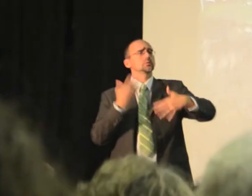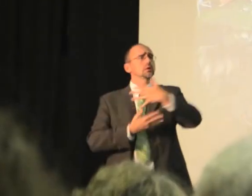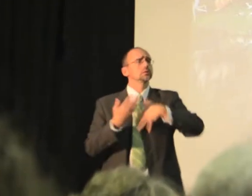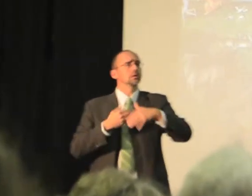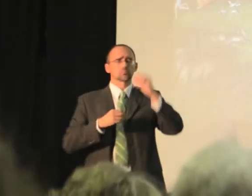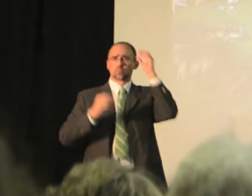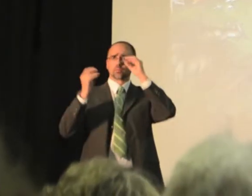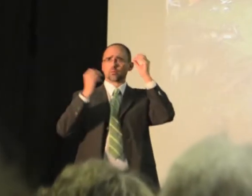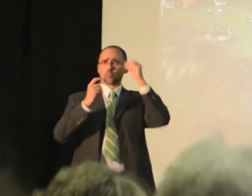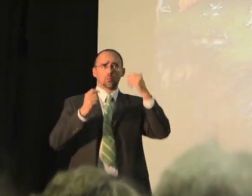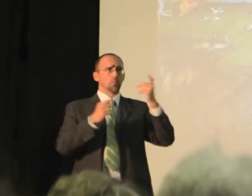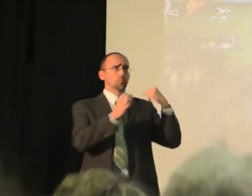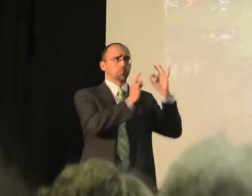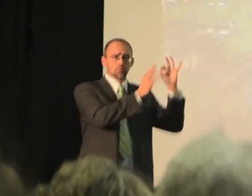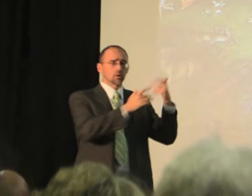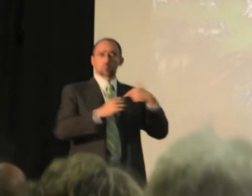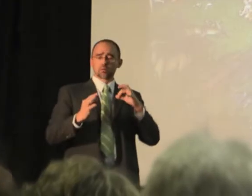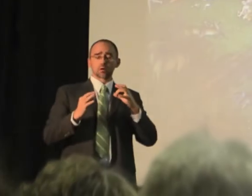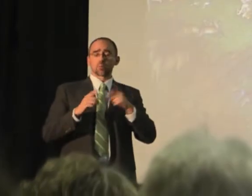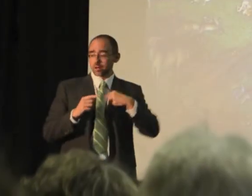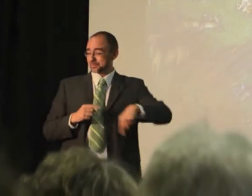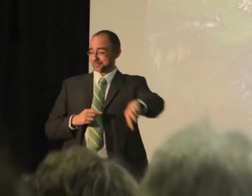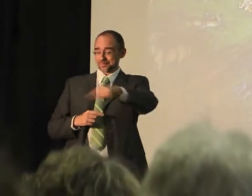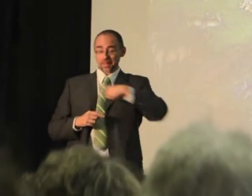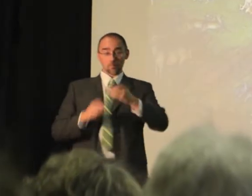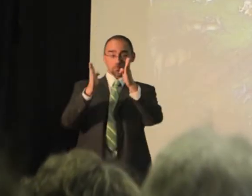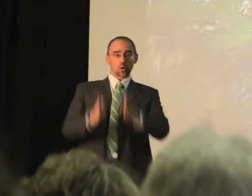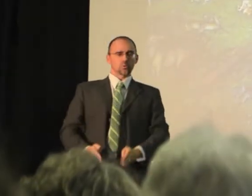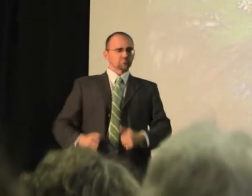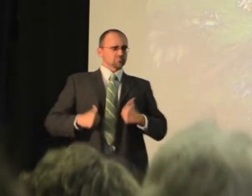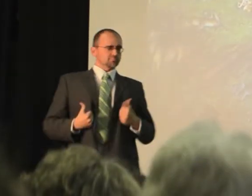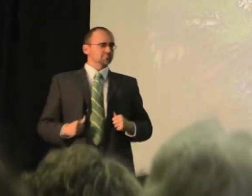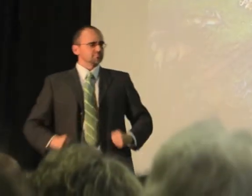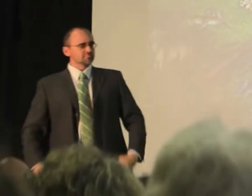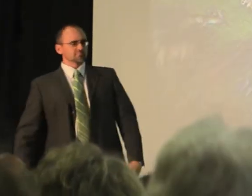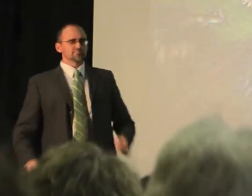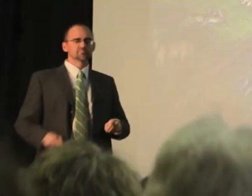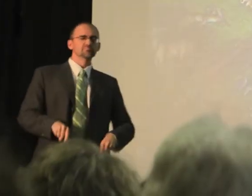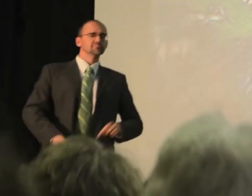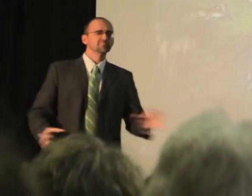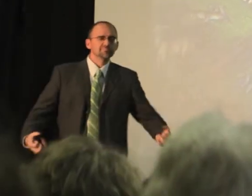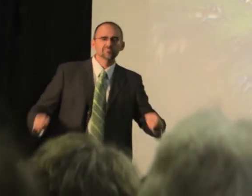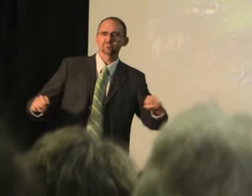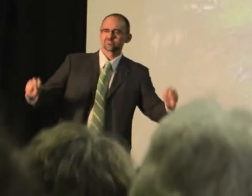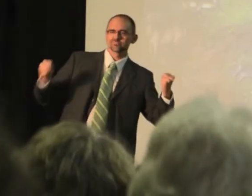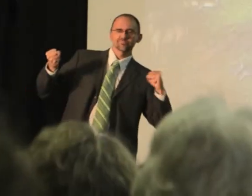Mennesker er på ingen måde perfekte, og det er helt klart noget, der påvirker vores kultur og vores omgivelser, at vi ser